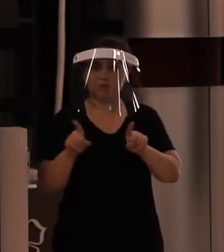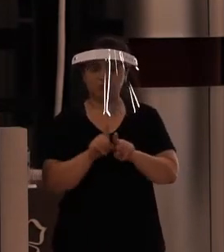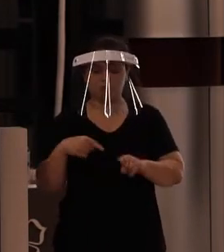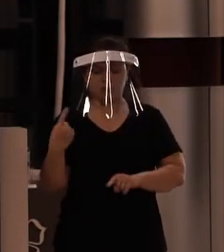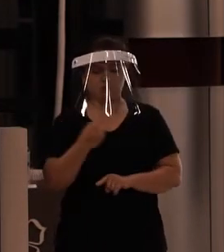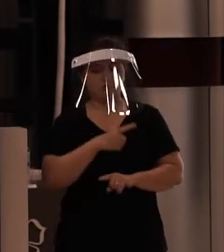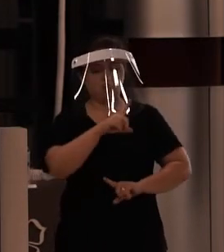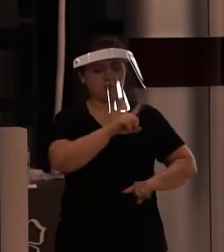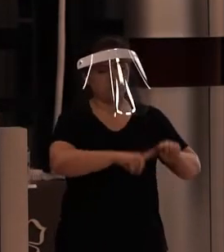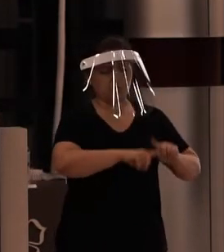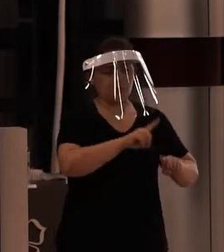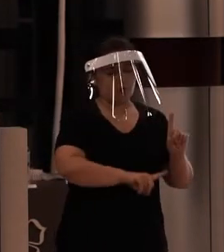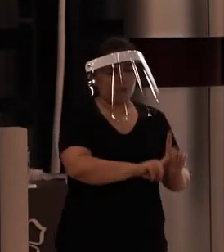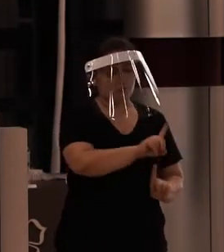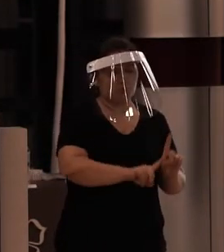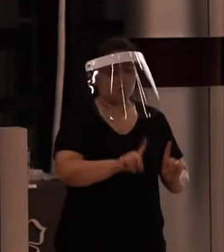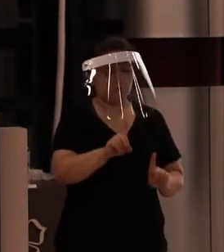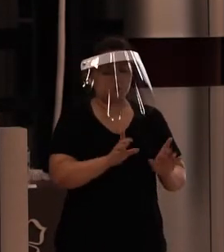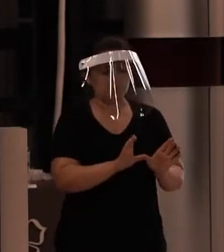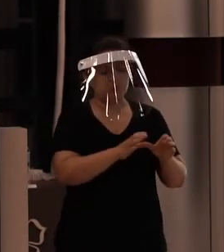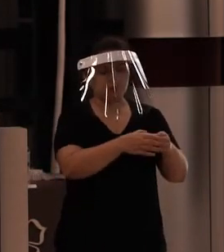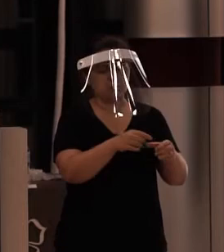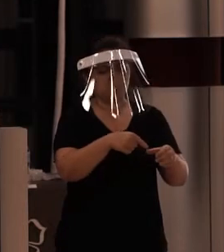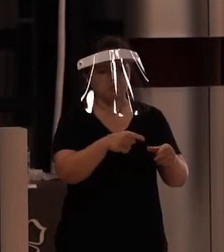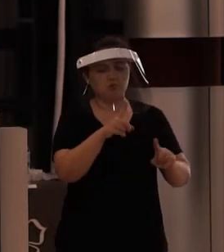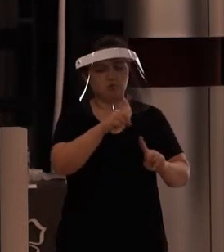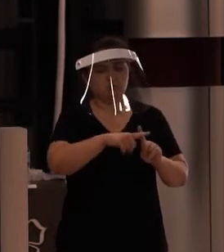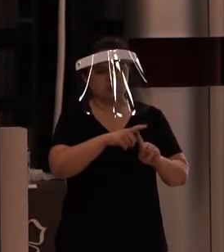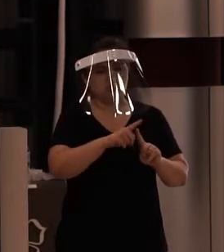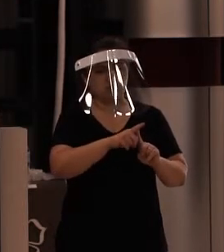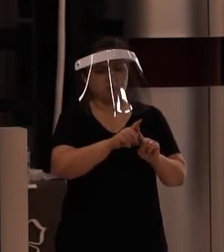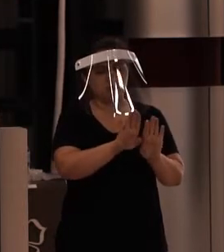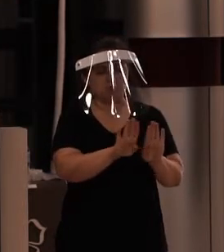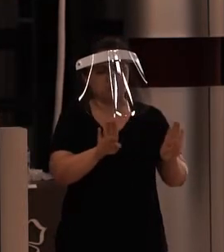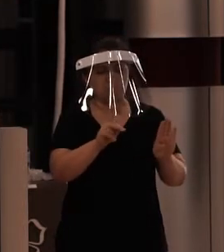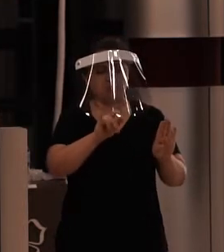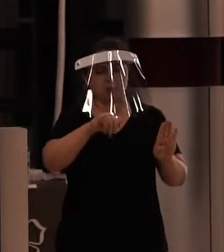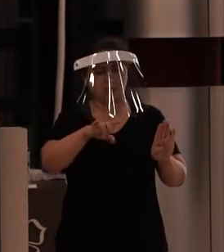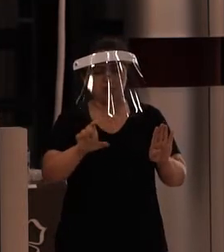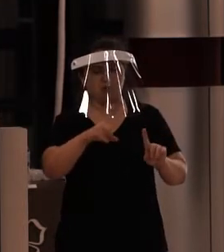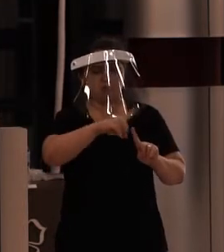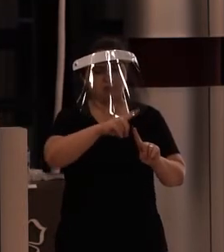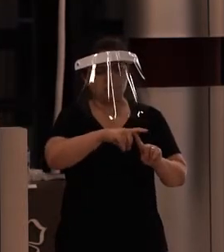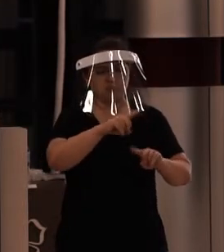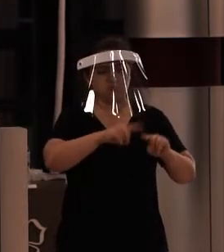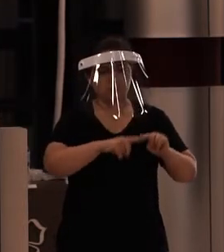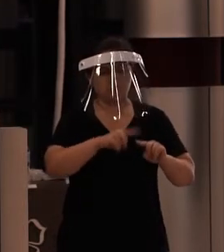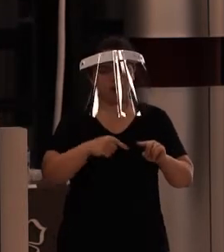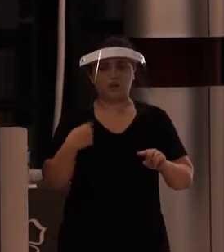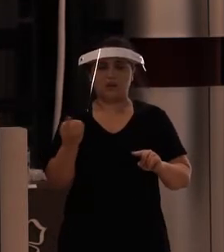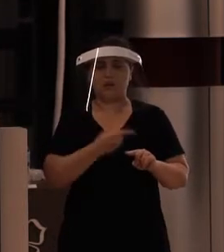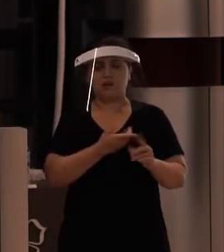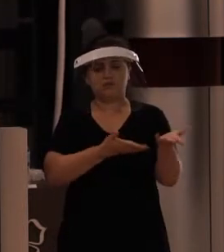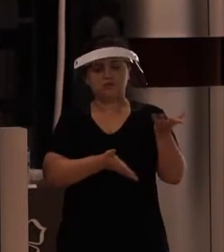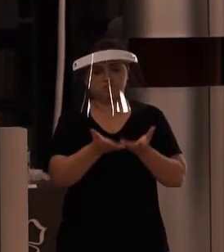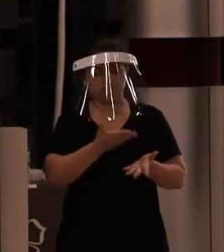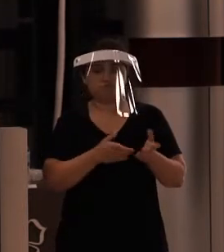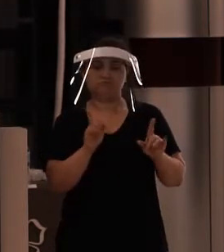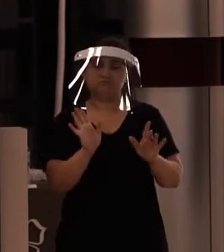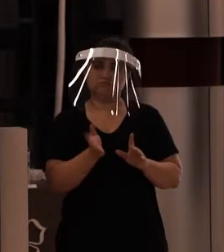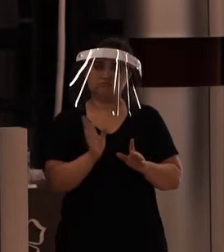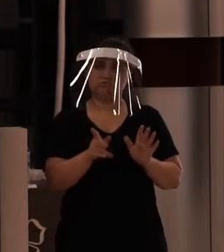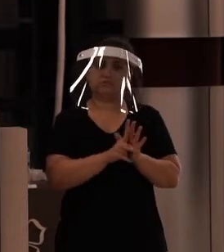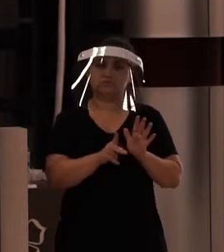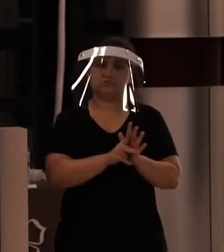alguns equipamentos com esse tipo, alguns painéis com esse tipo de componentes. Aí a gente já tirou tudo aí